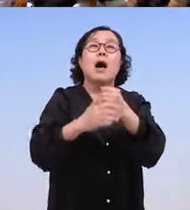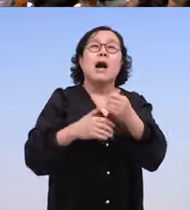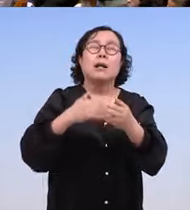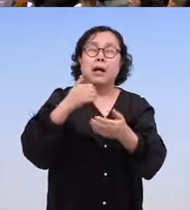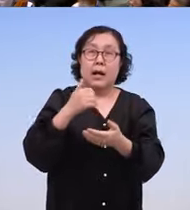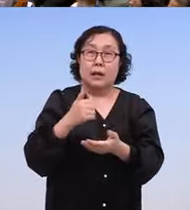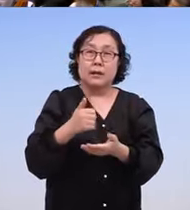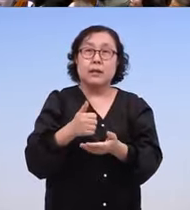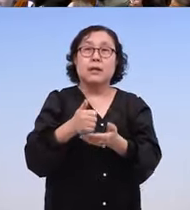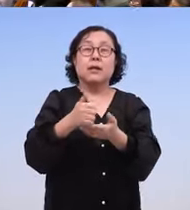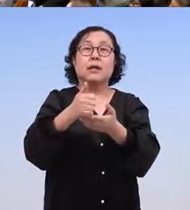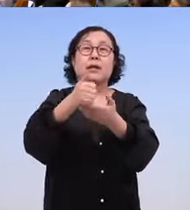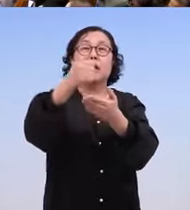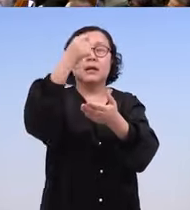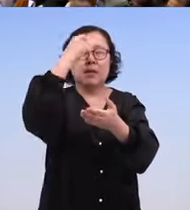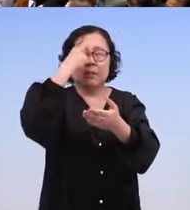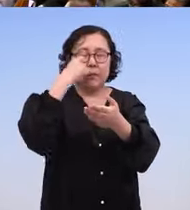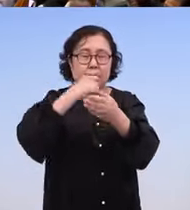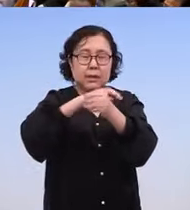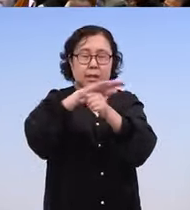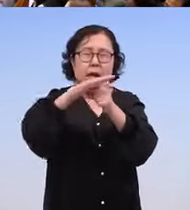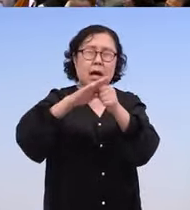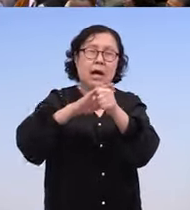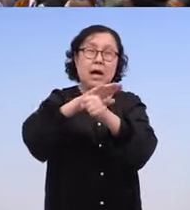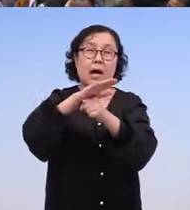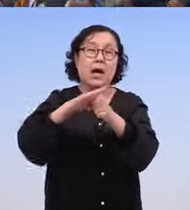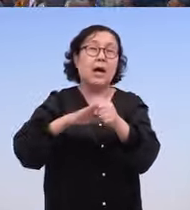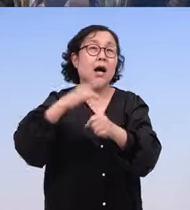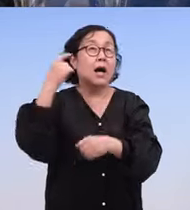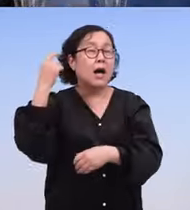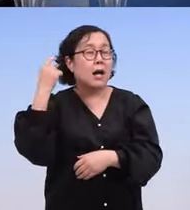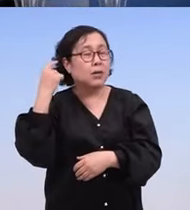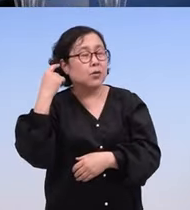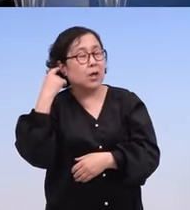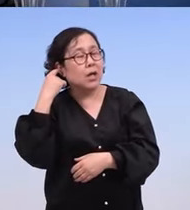하나님 인자한 귀로서